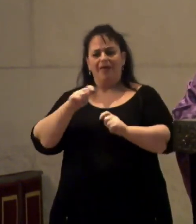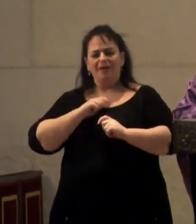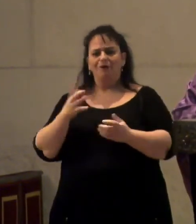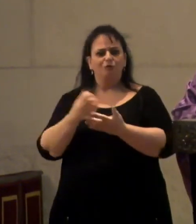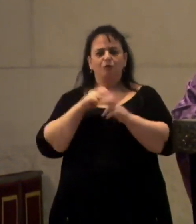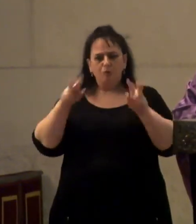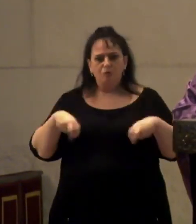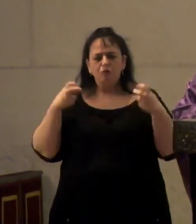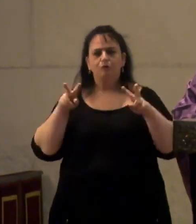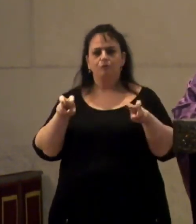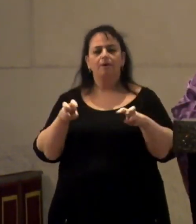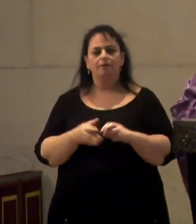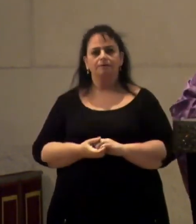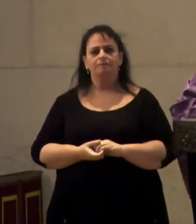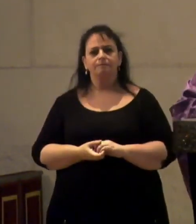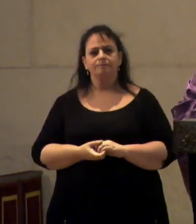nuevo.